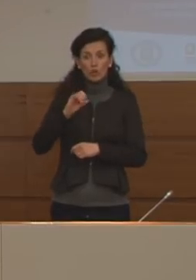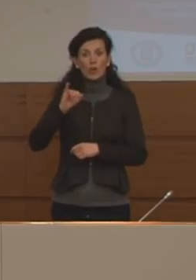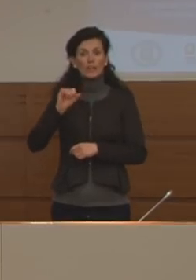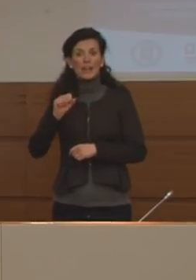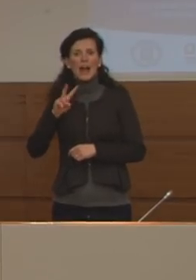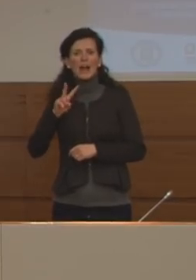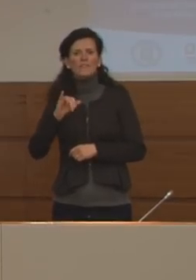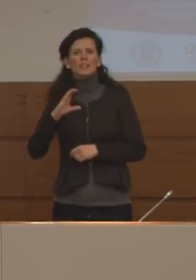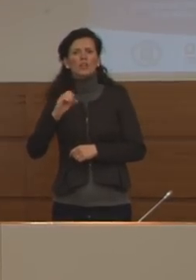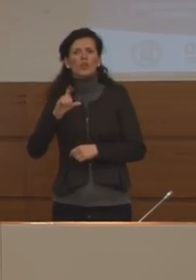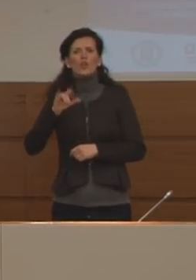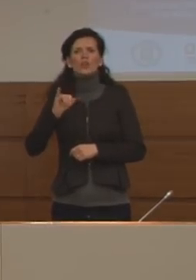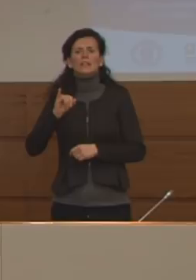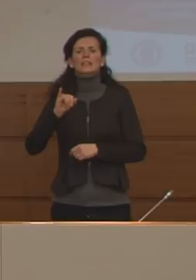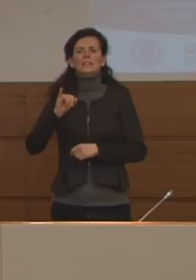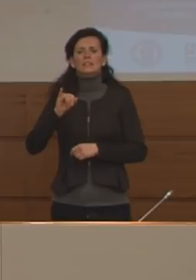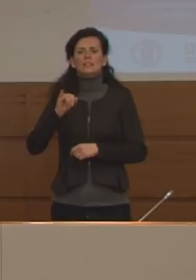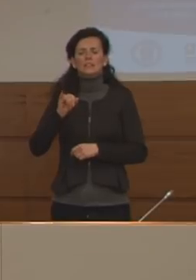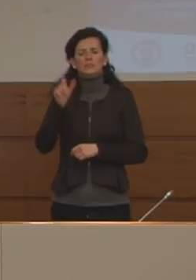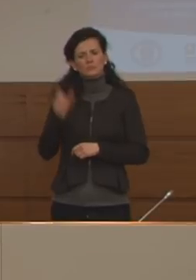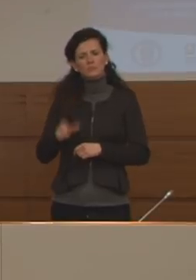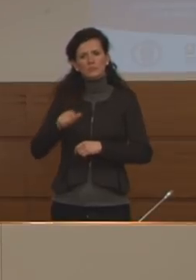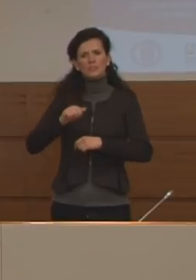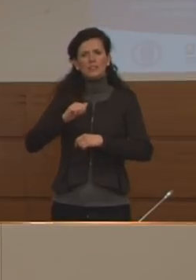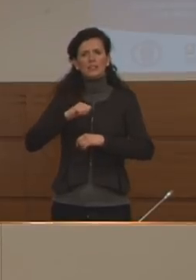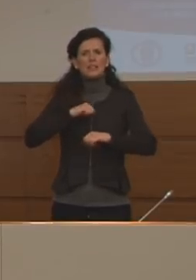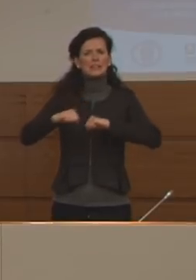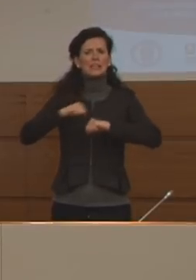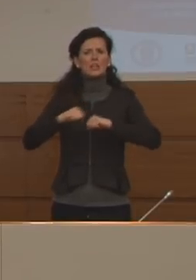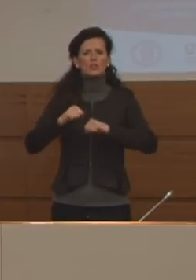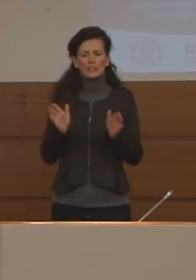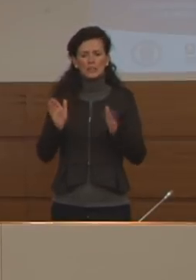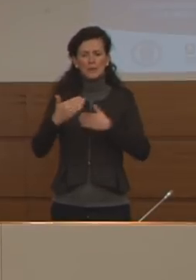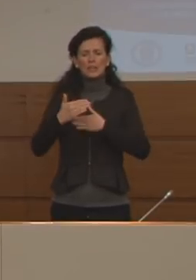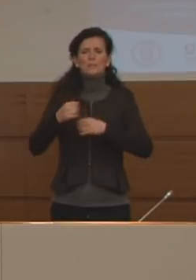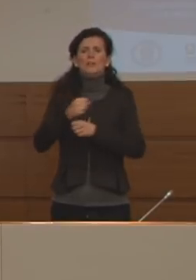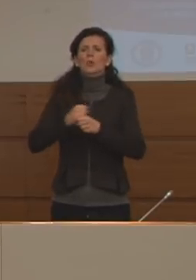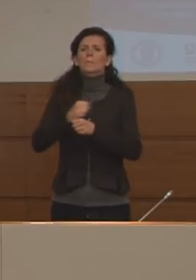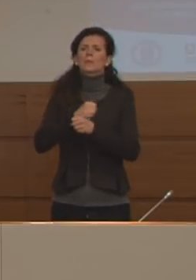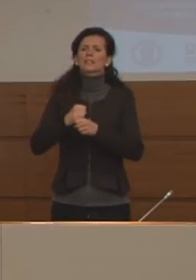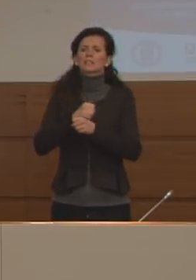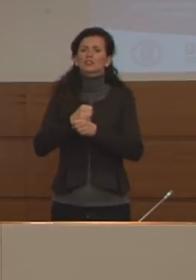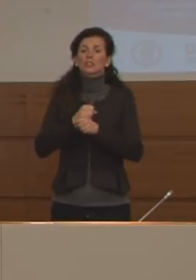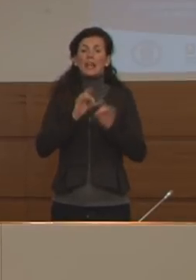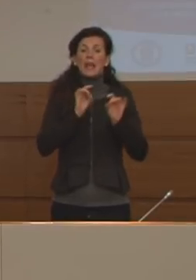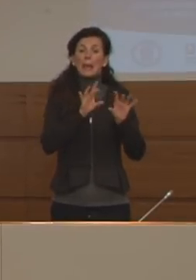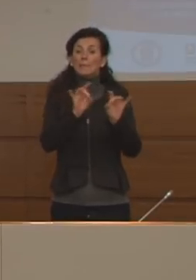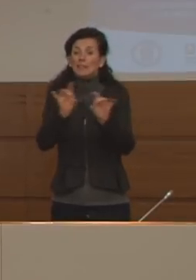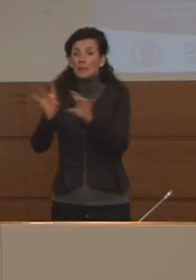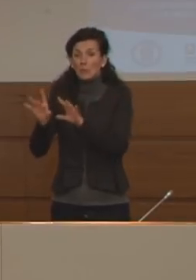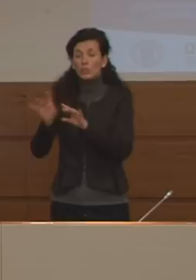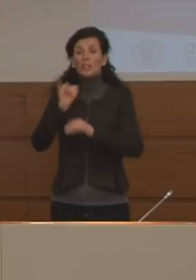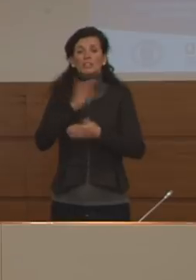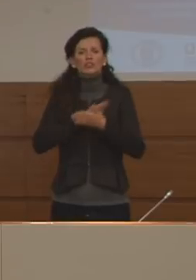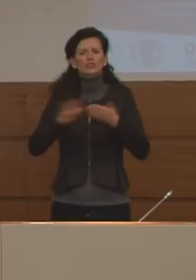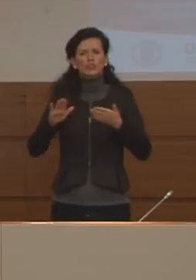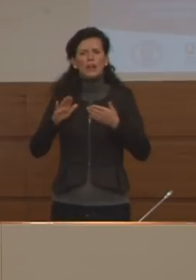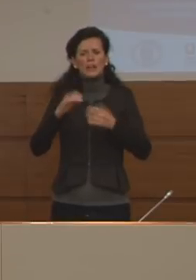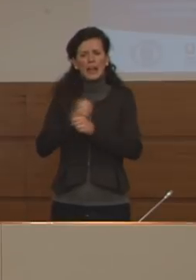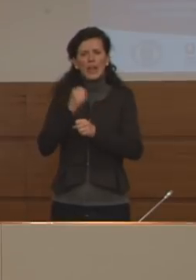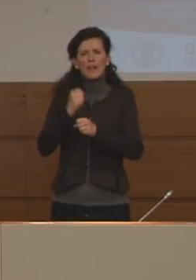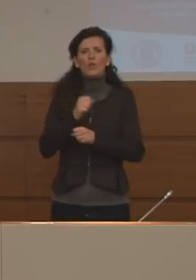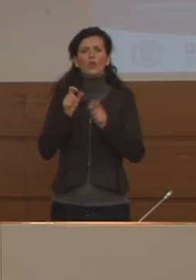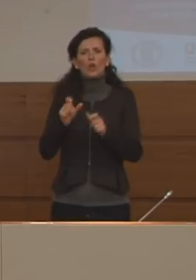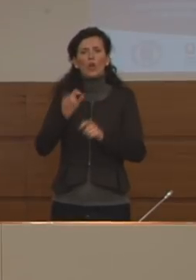direttore del dipartimento medicina epidemiologia e igiene del lavoro dell'inail